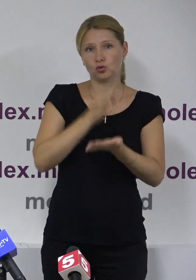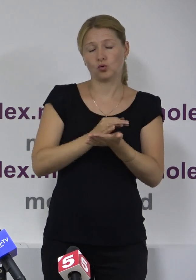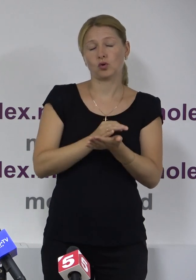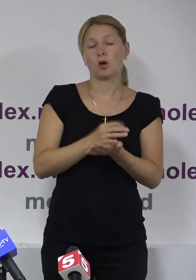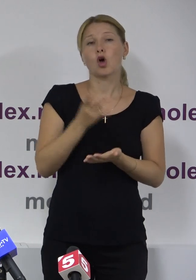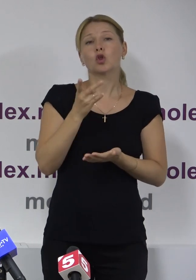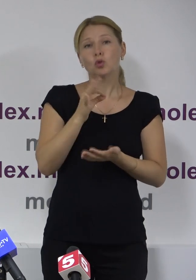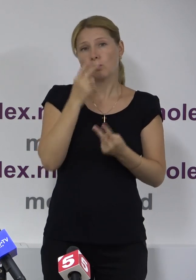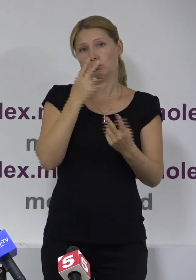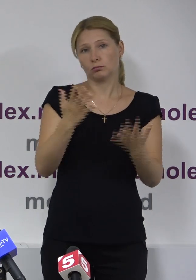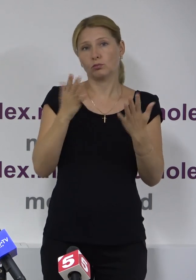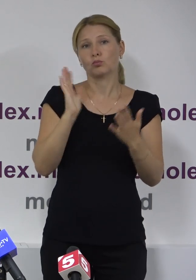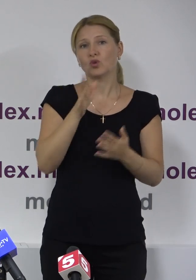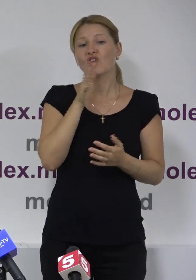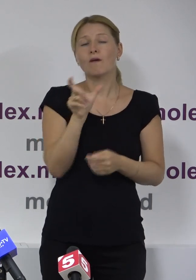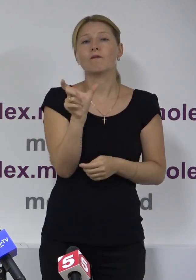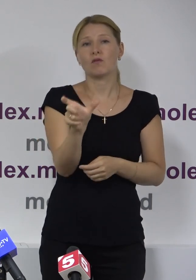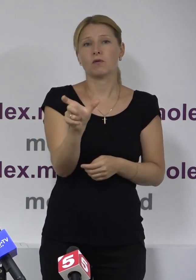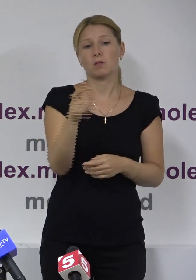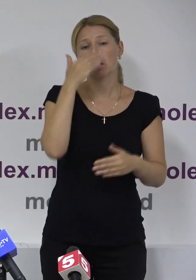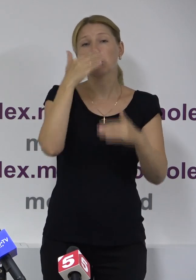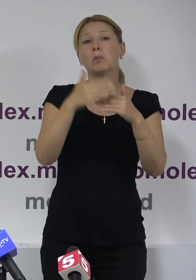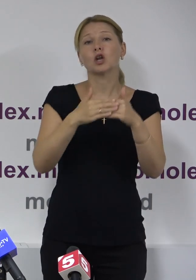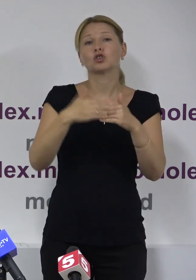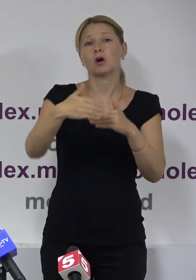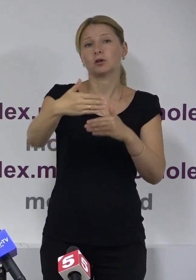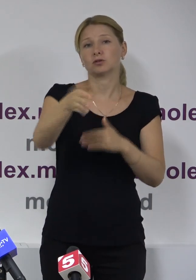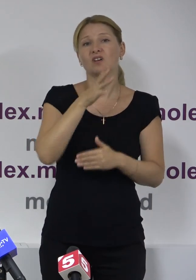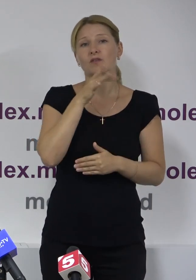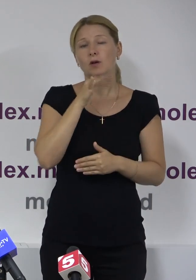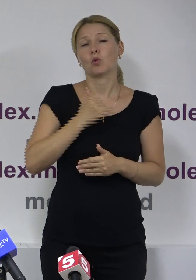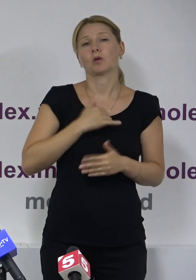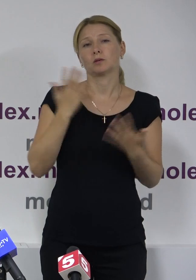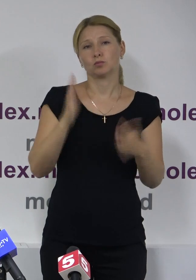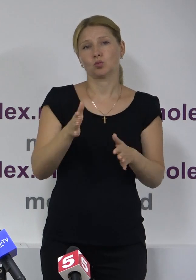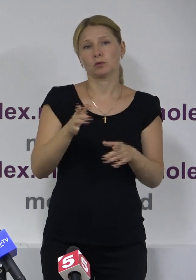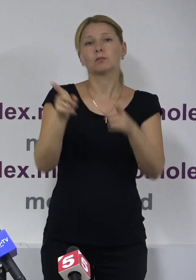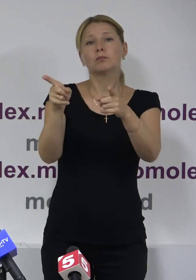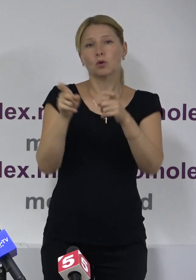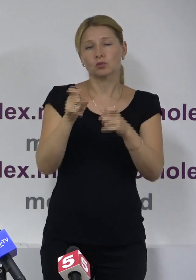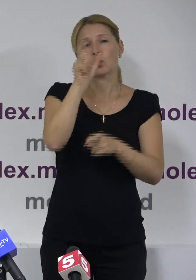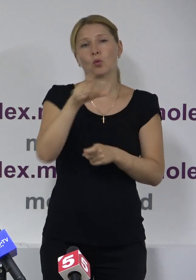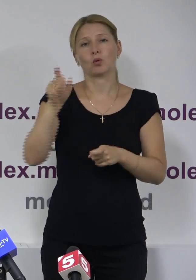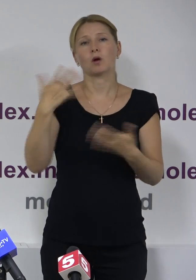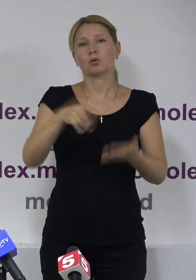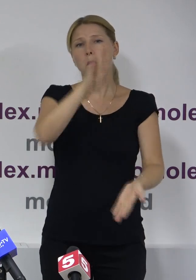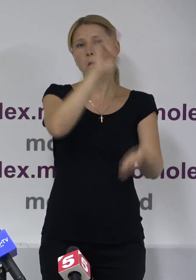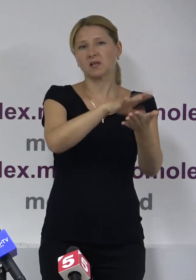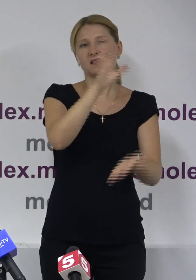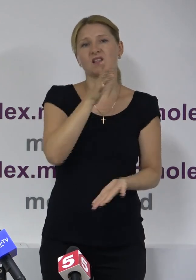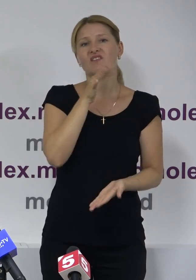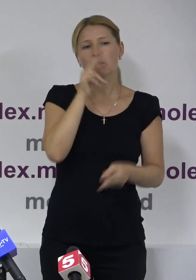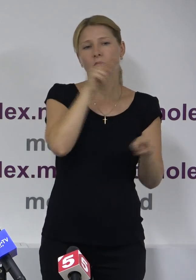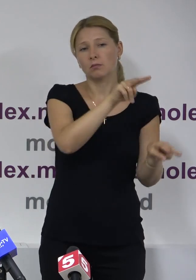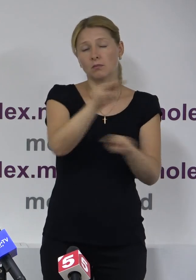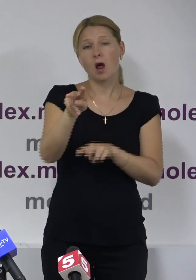perioadă de activitate va fi totuși cea următoare, atunci când vom avea și observatorii pe termen lung detașați în teritoriu. Deci observatorii pe termen